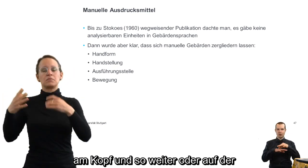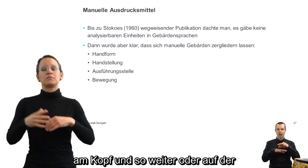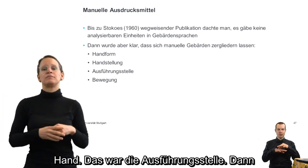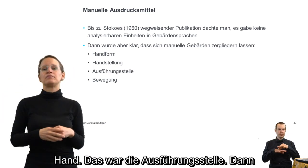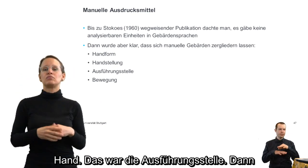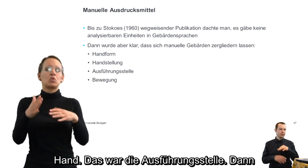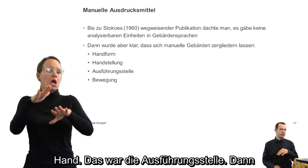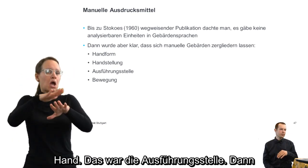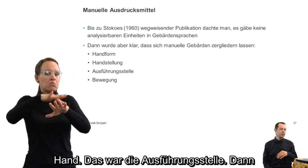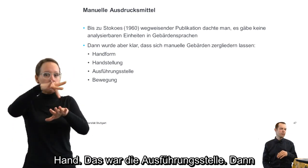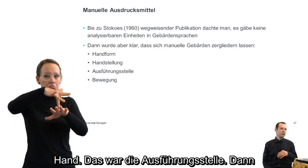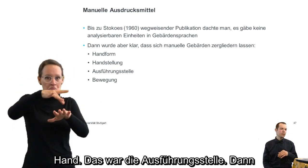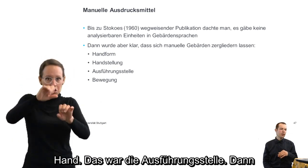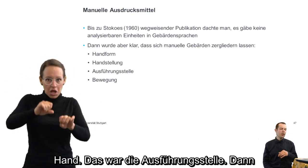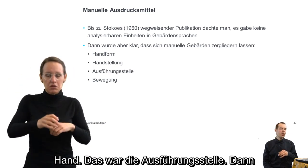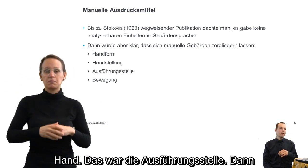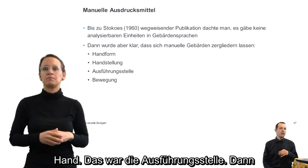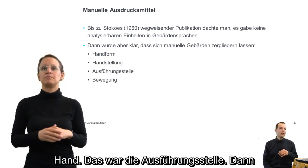so weiter oder der Hand,